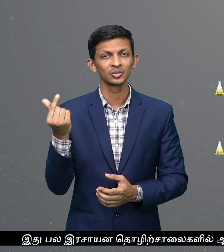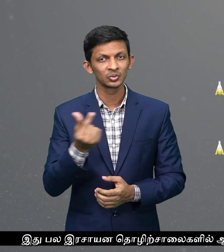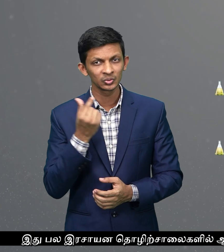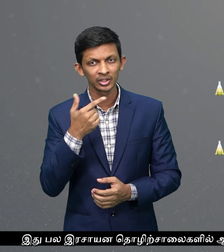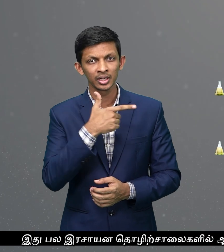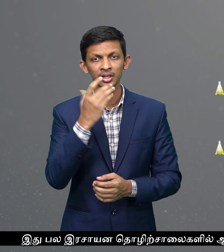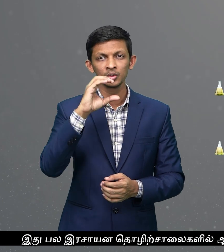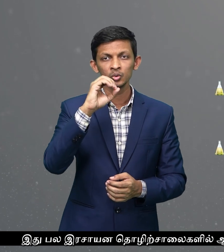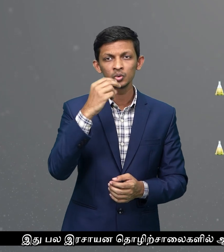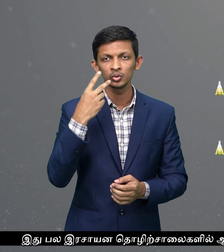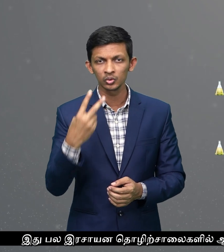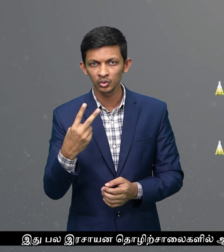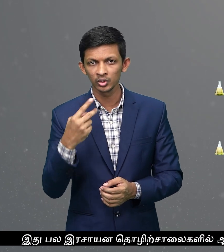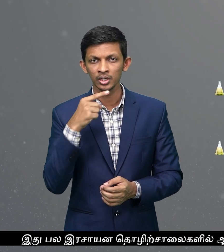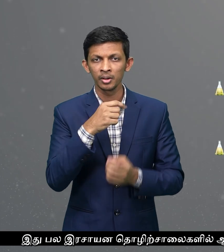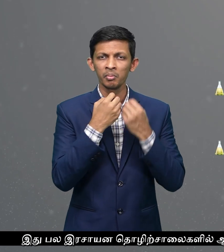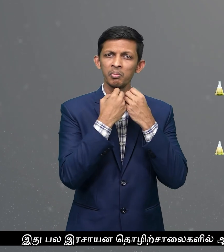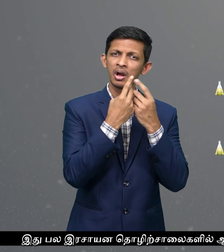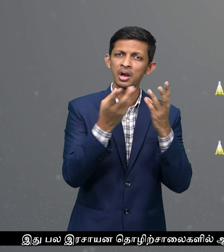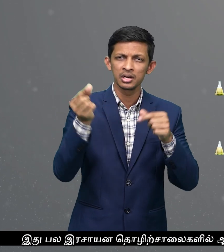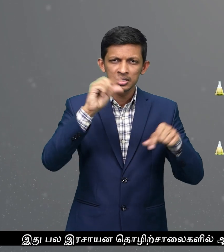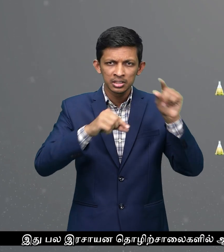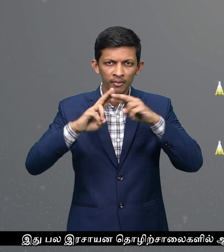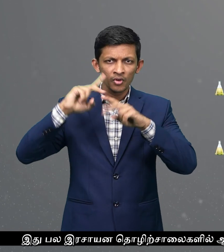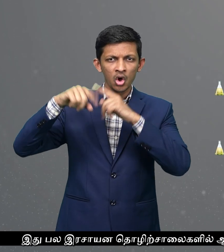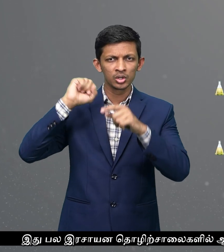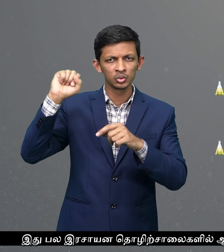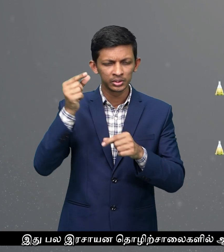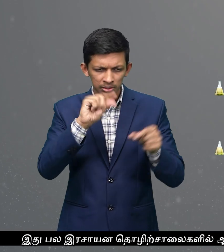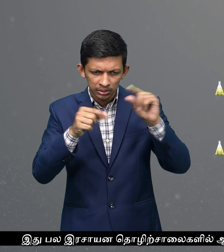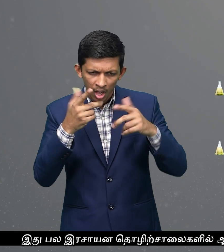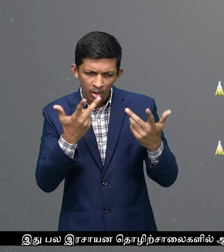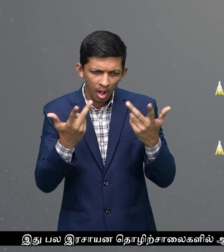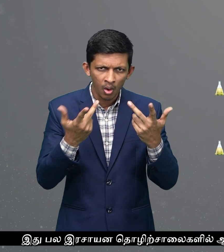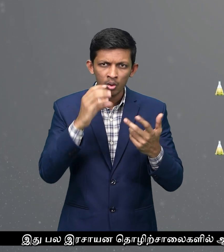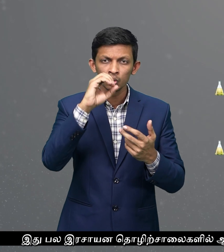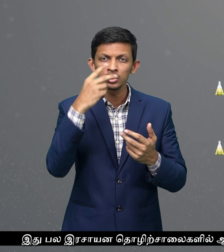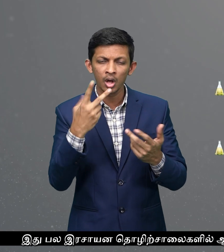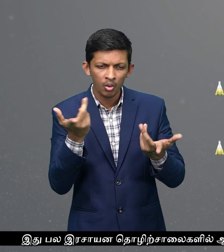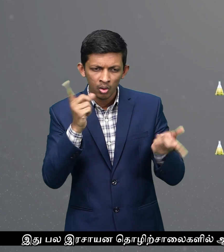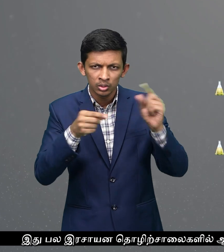இது பல ரசாயன தொழிற்சாலைகளில் ஆக்சிஜனேற்ற முகவராக பயன்படுத்தப்படுகிறது.